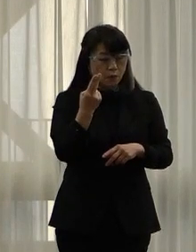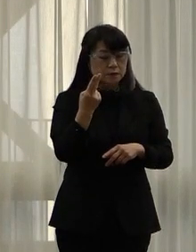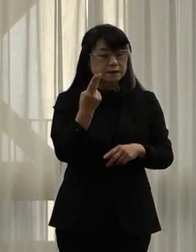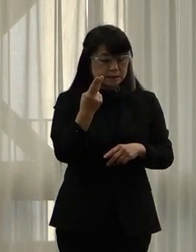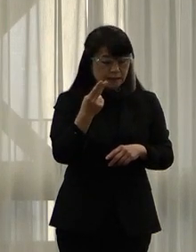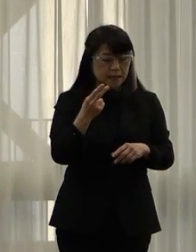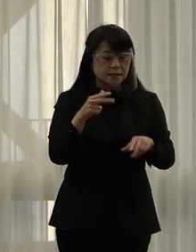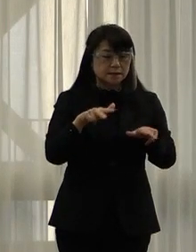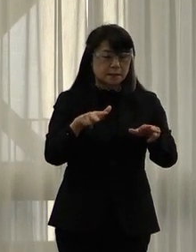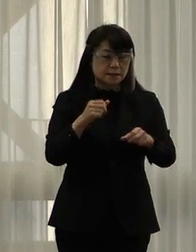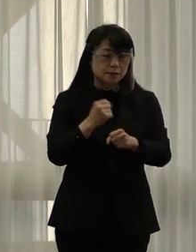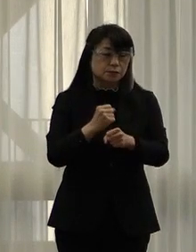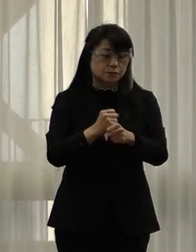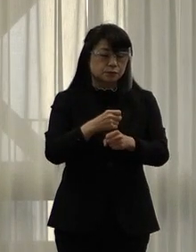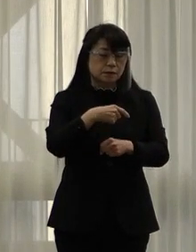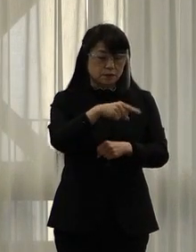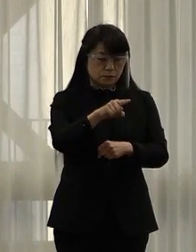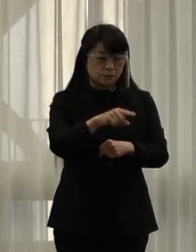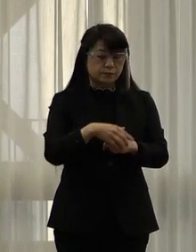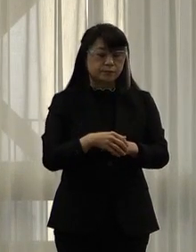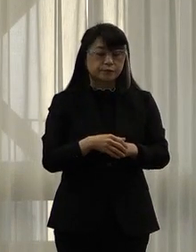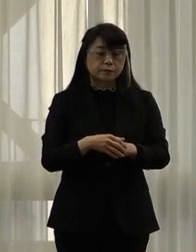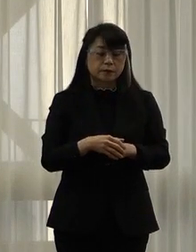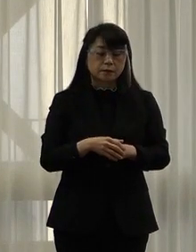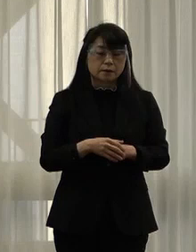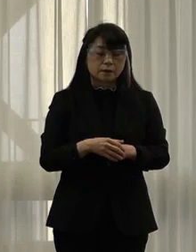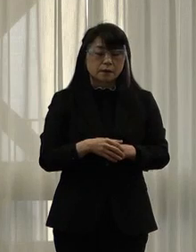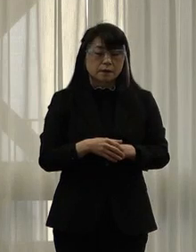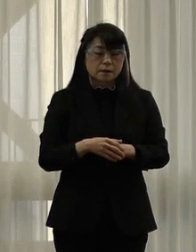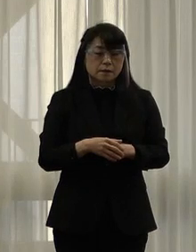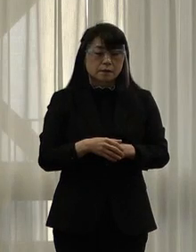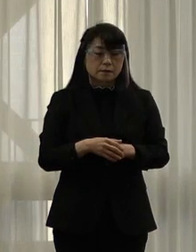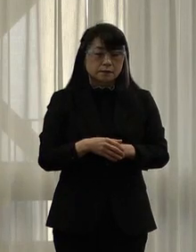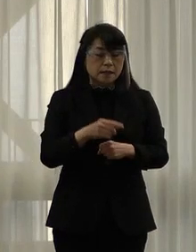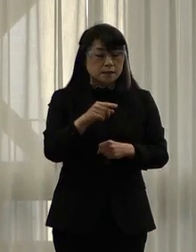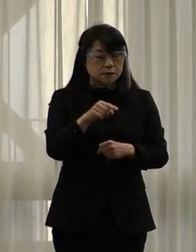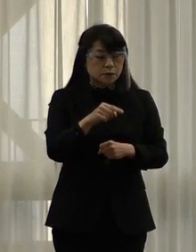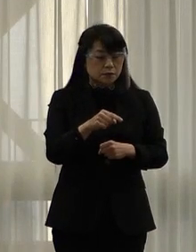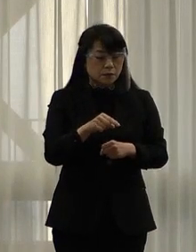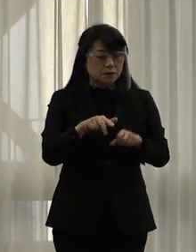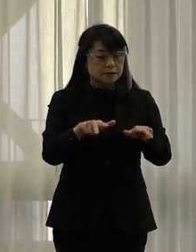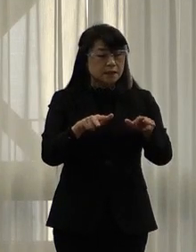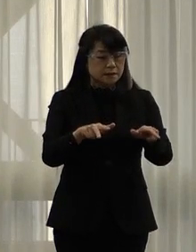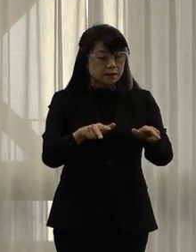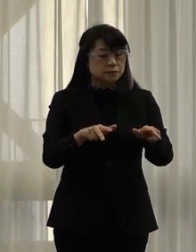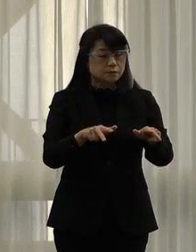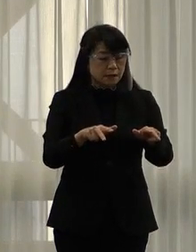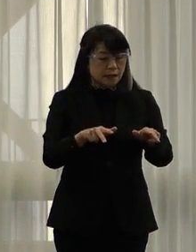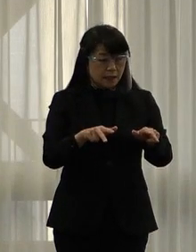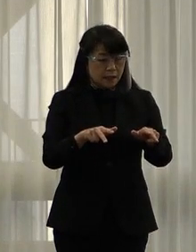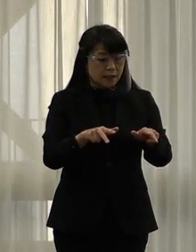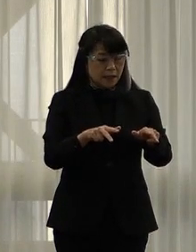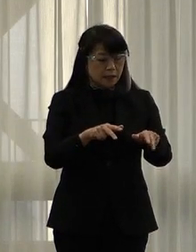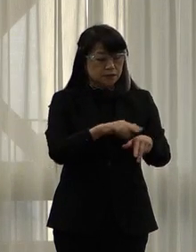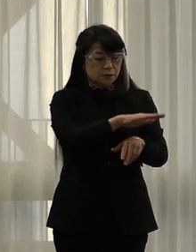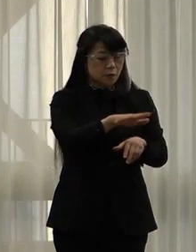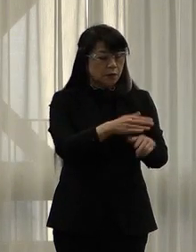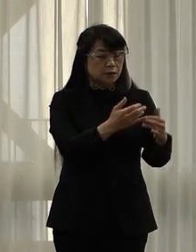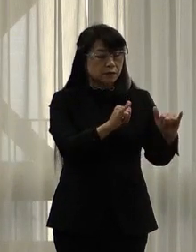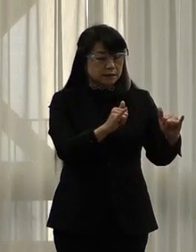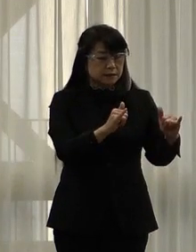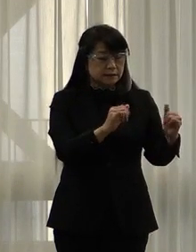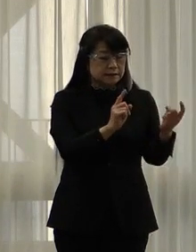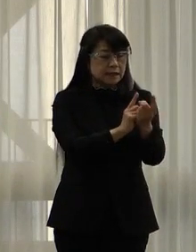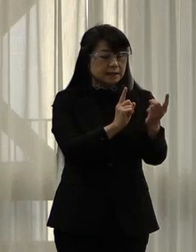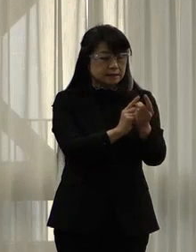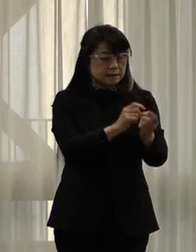政策を作っていく。そしてまたその政策がどう届いたかという方、その束の方々にまた